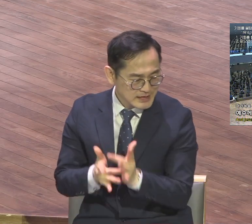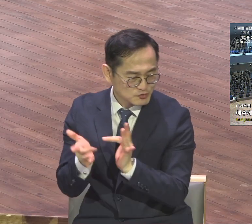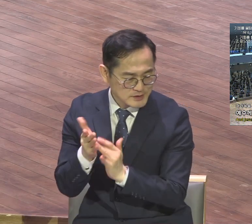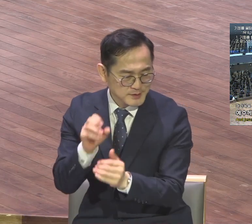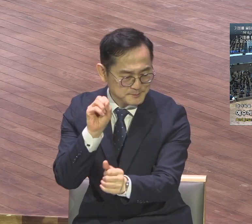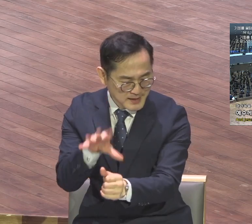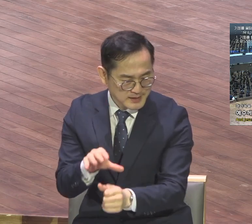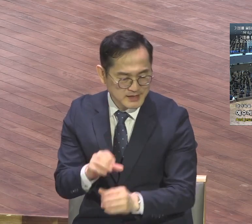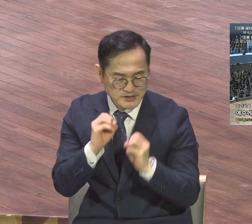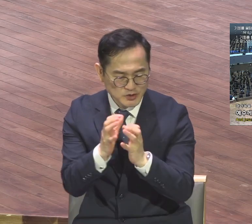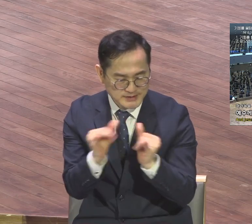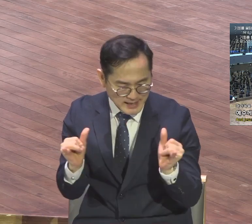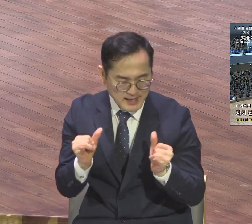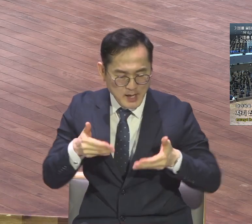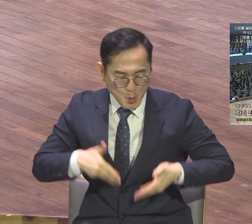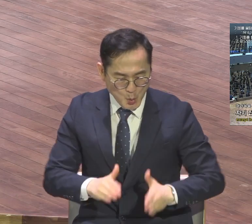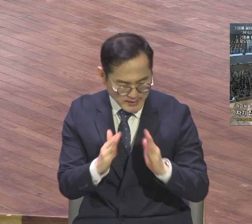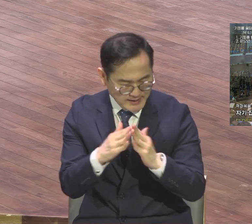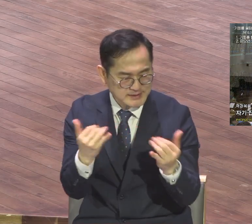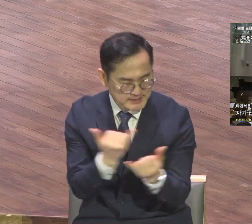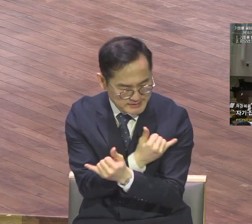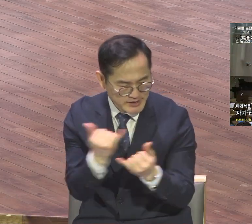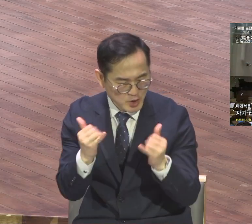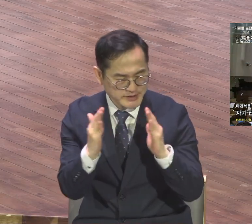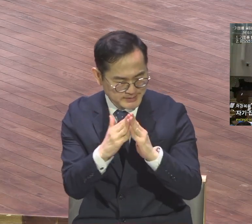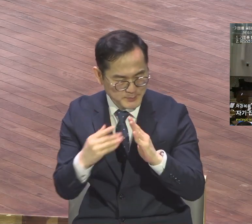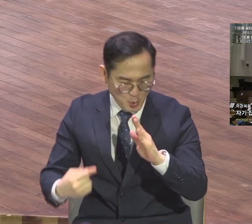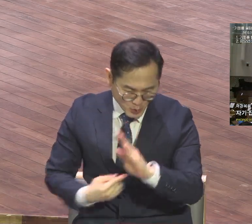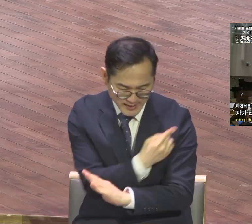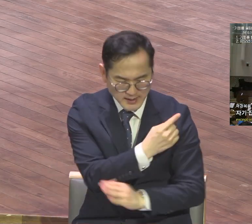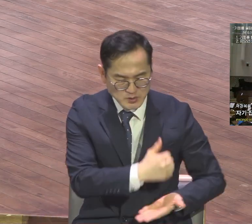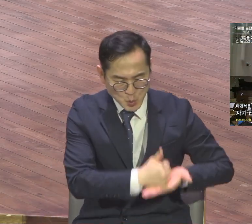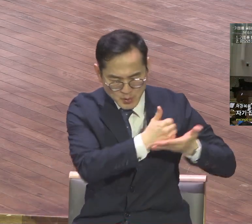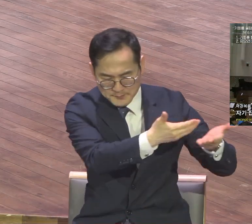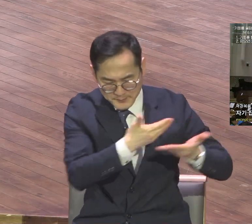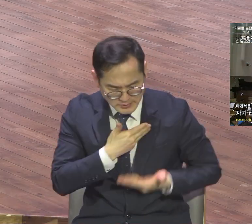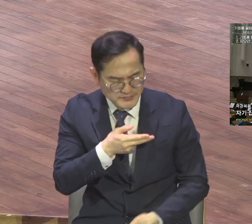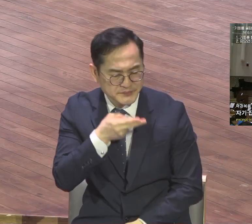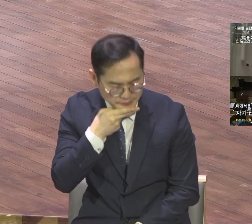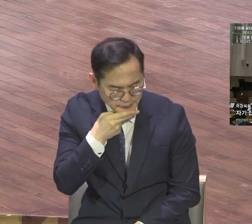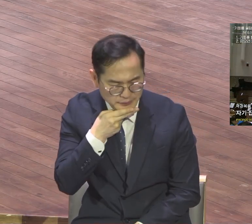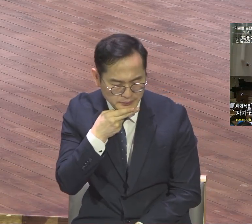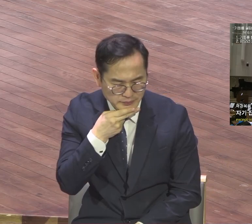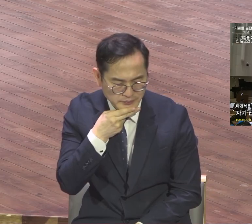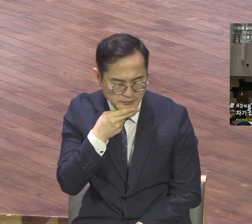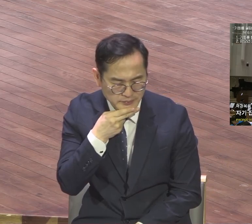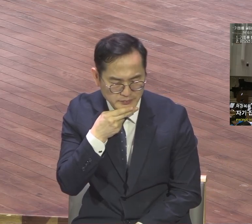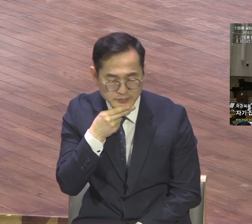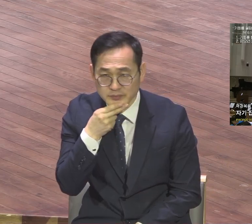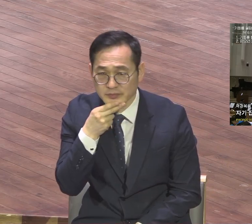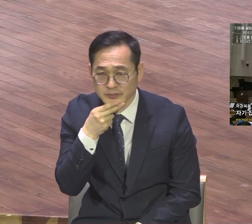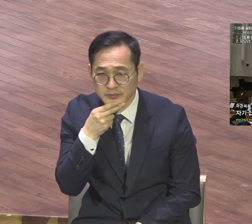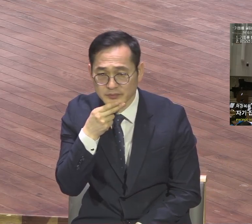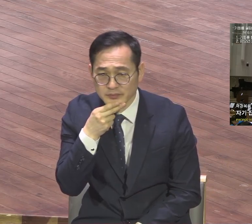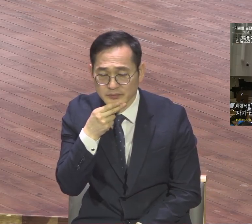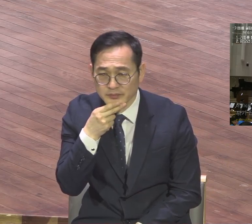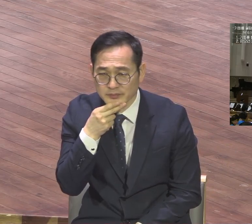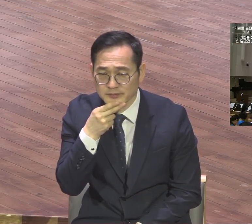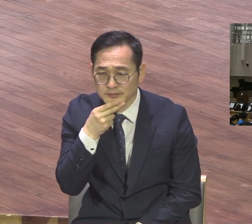선지자가 자기 고향과 자기 친척과 자기 집 외에는 존경을 받지 못함이 없느니라 하시며